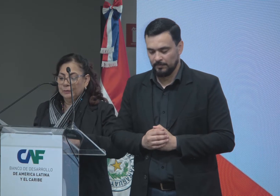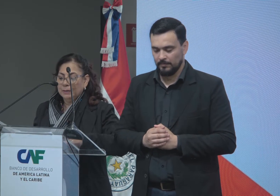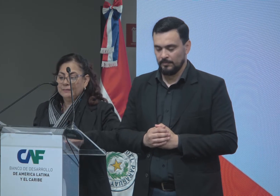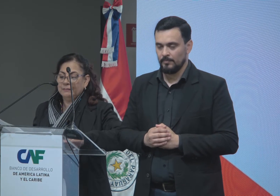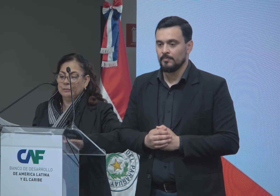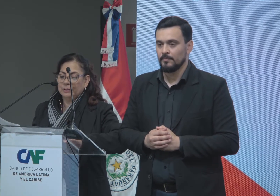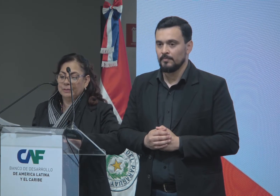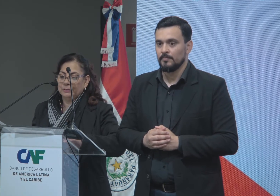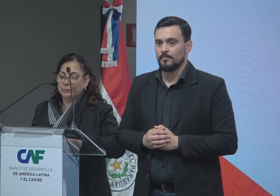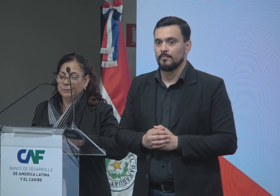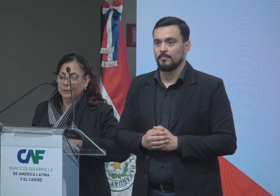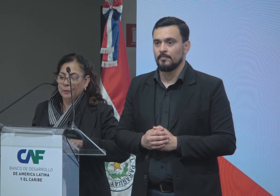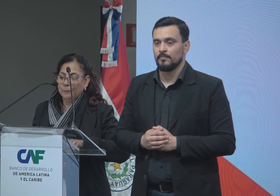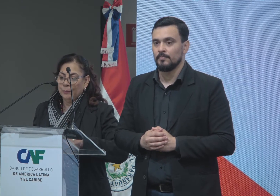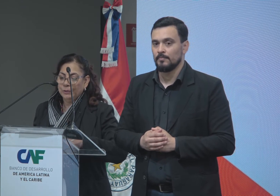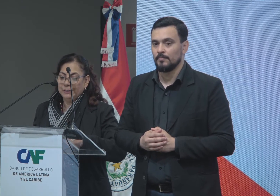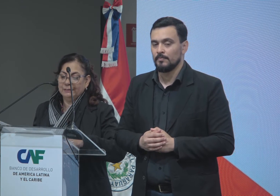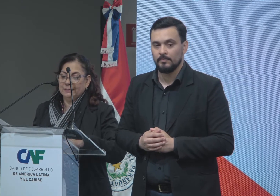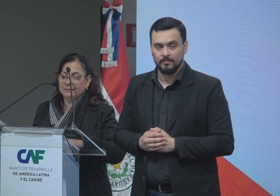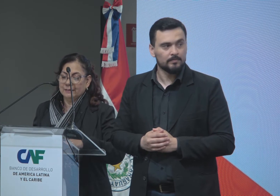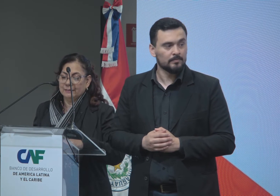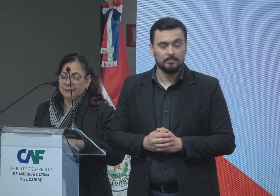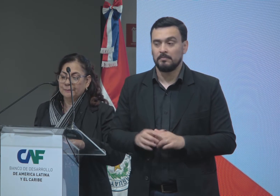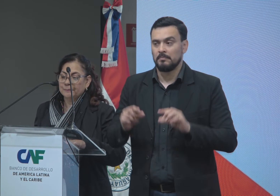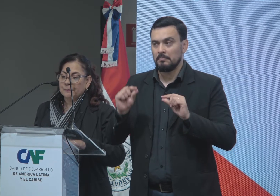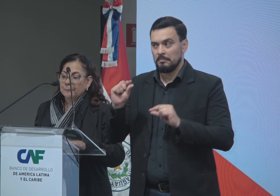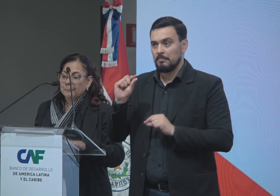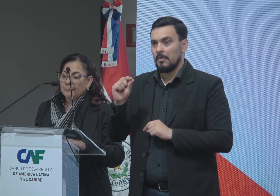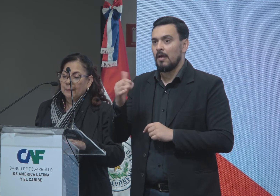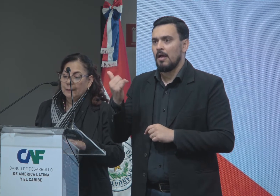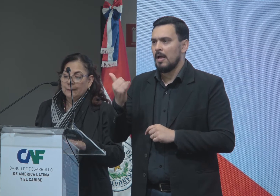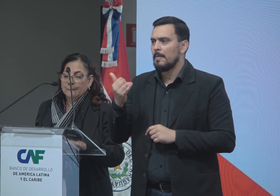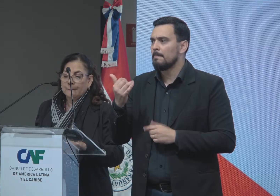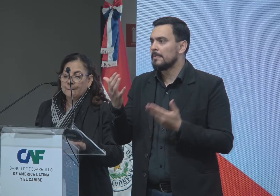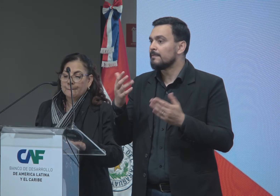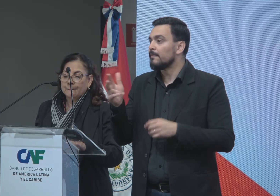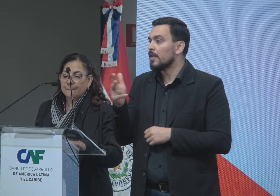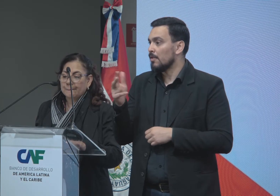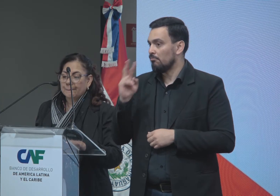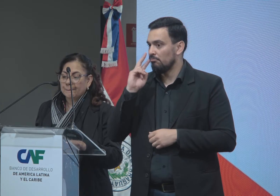ratito más y vamos a ver un video muy interesante.